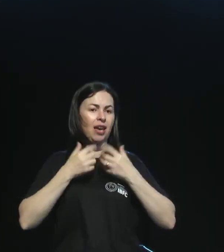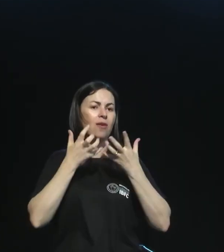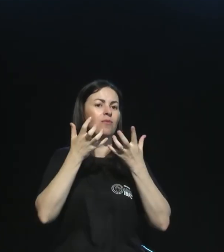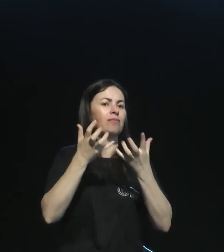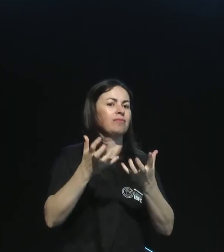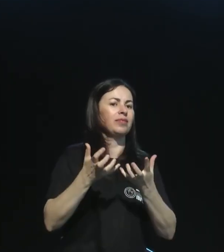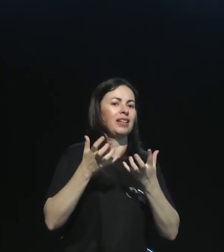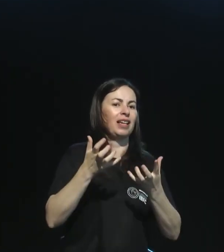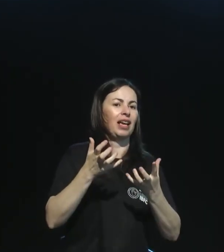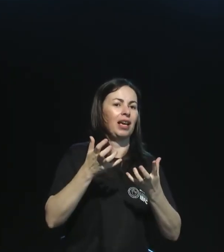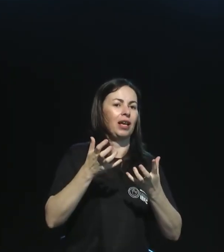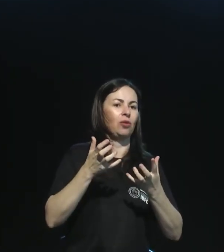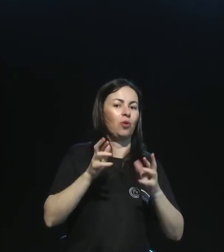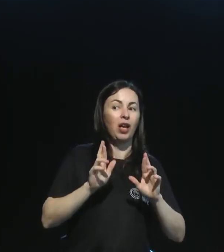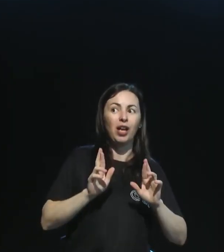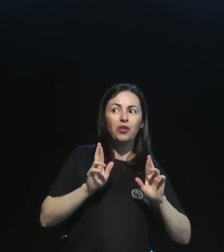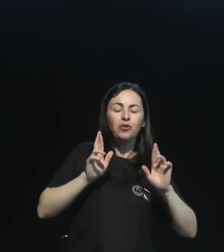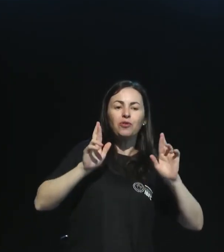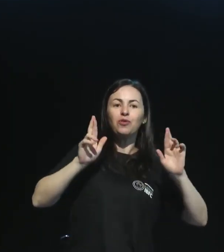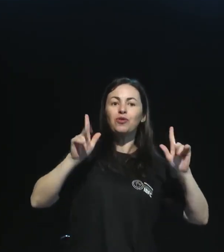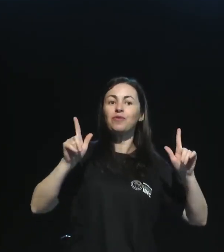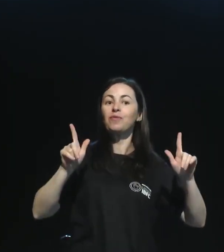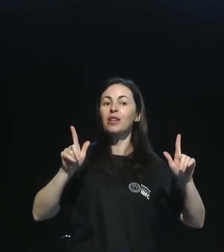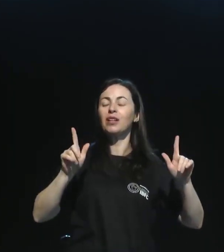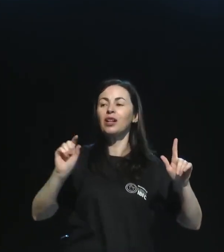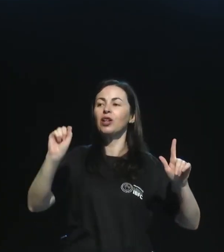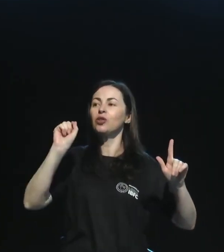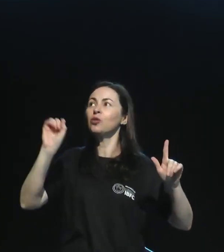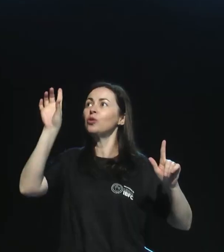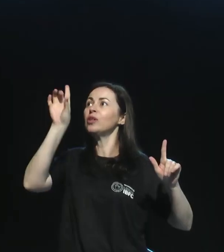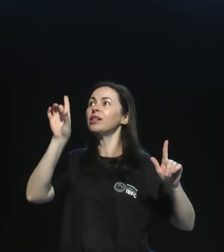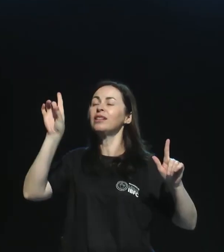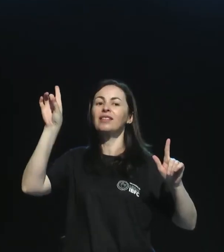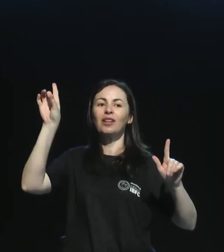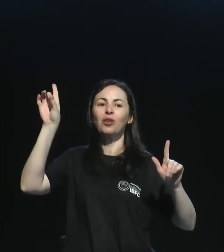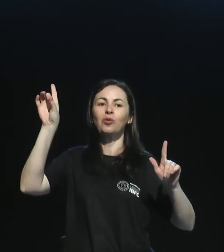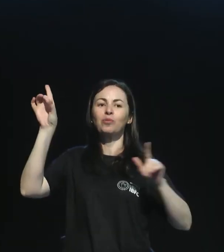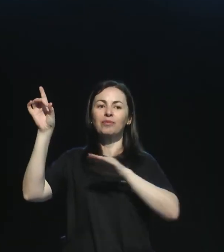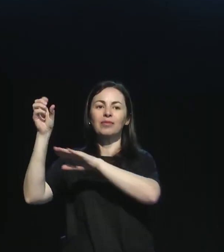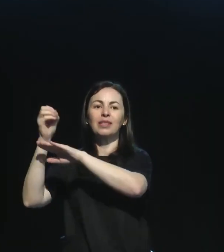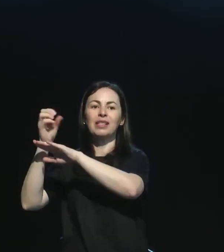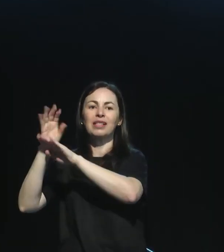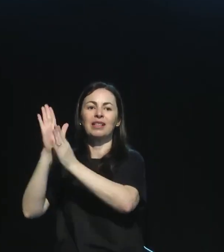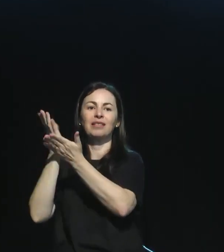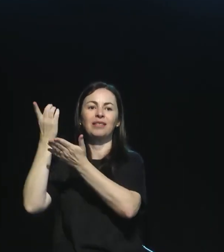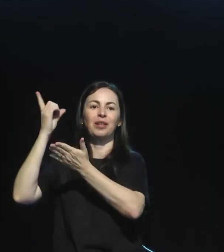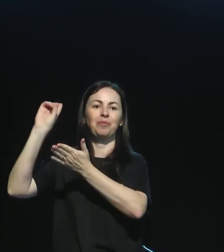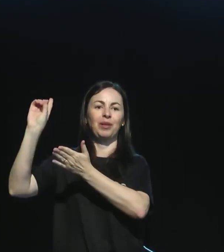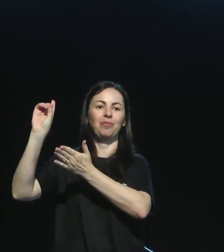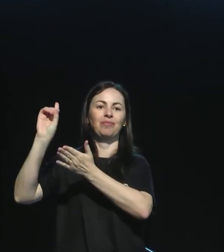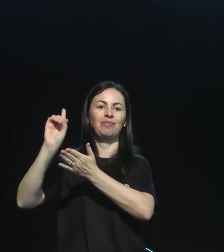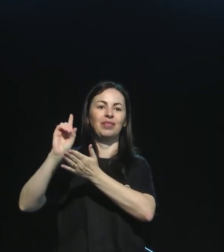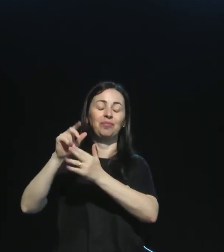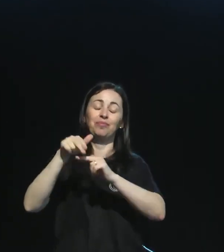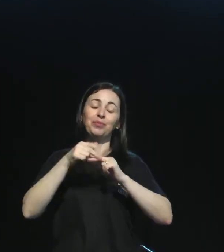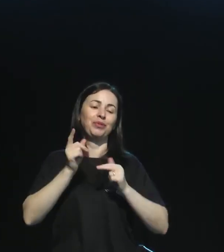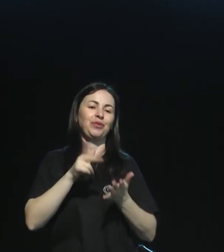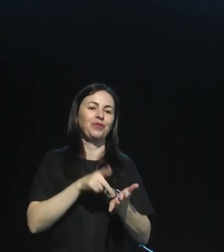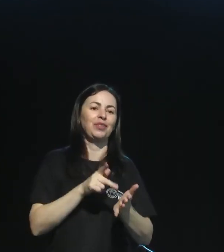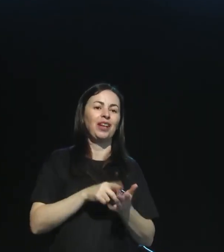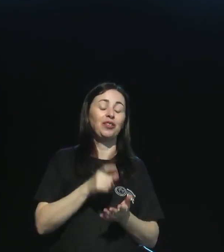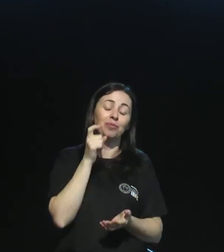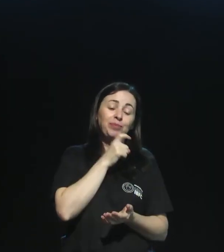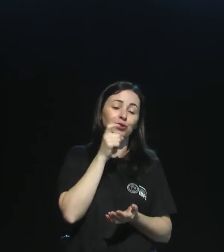é contrário, é diferente da palavra de Deus, então não é verdade, é uma